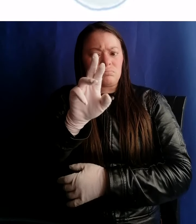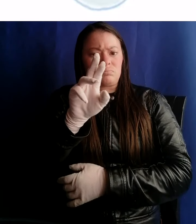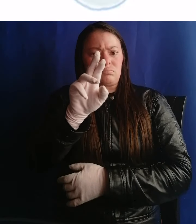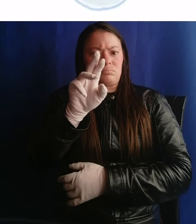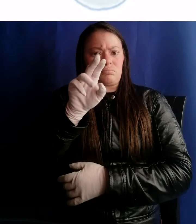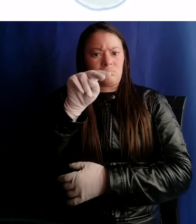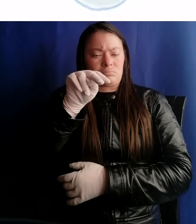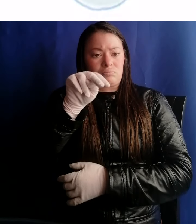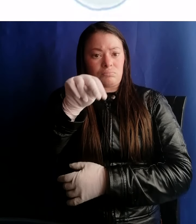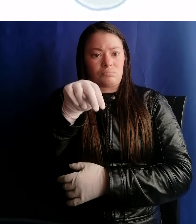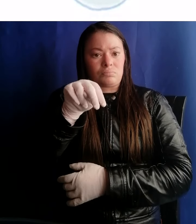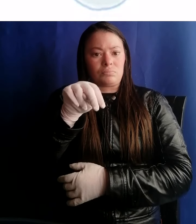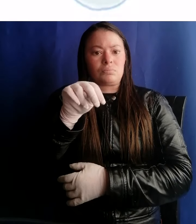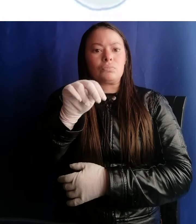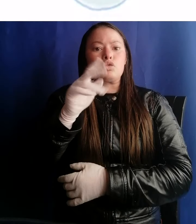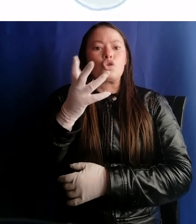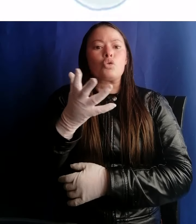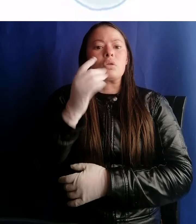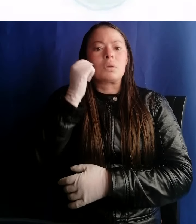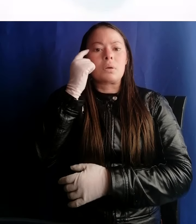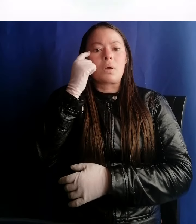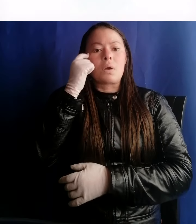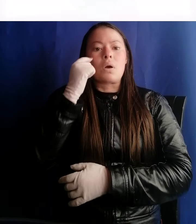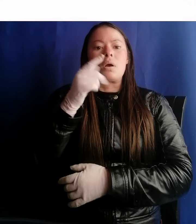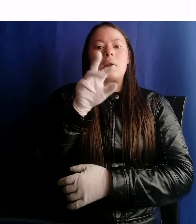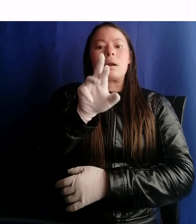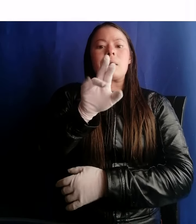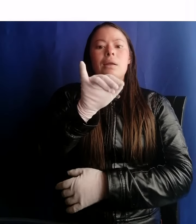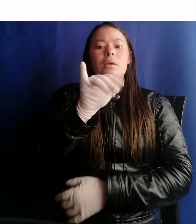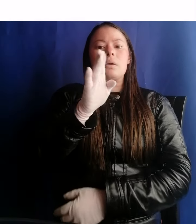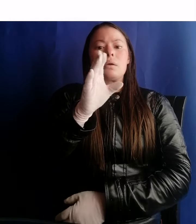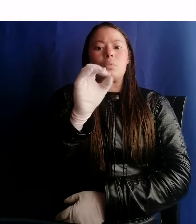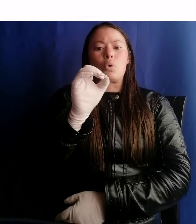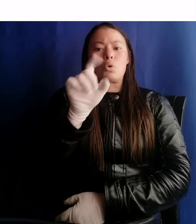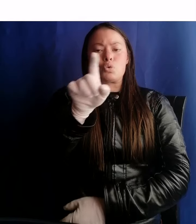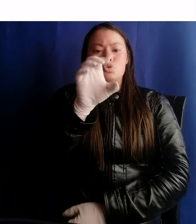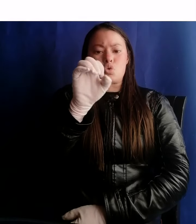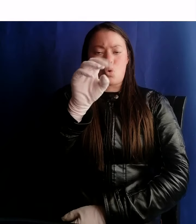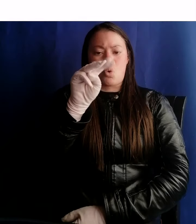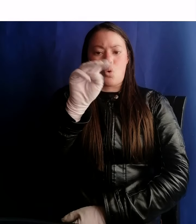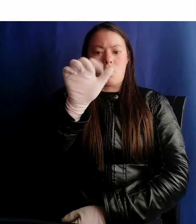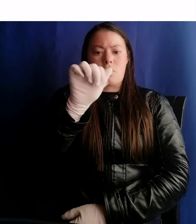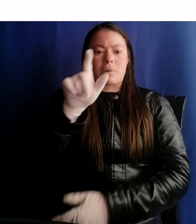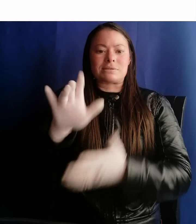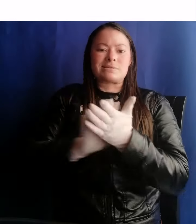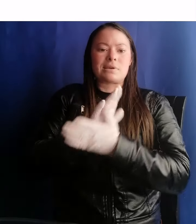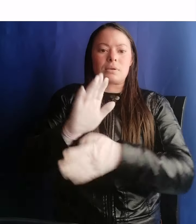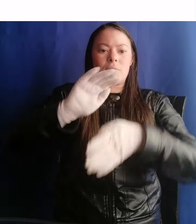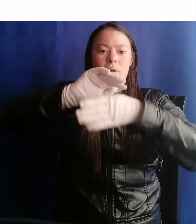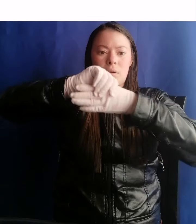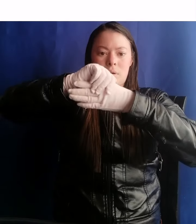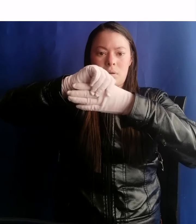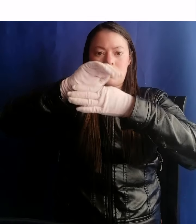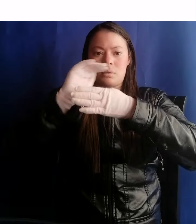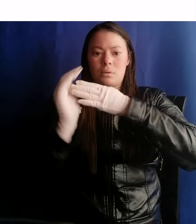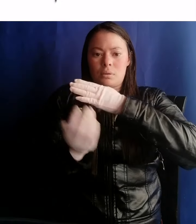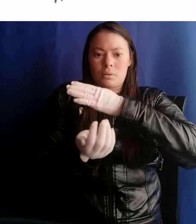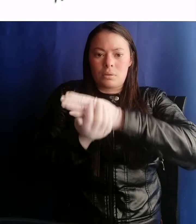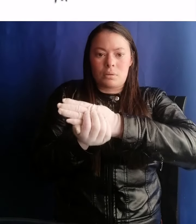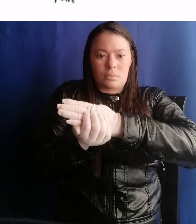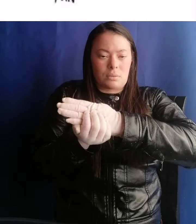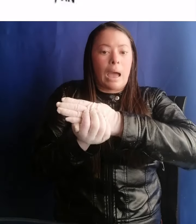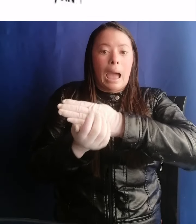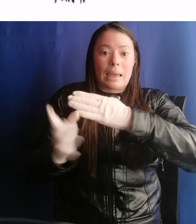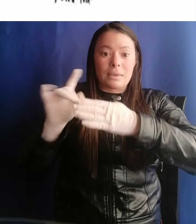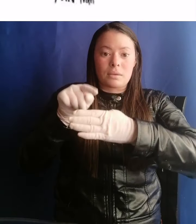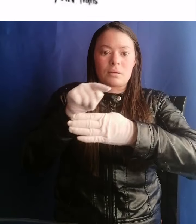¿Y ahora qué sucede con el ARN mensajero? El ARN mensajero lleva esta información a los ribosomas. Los ribosomas utilizan